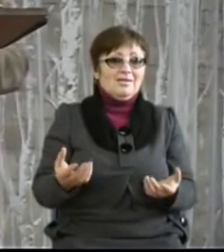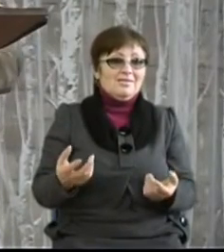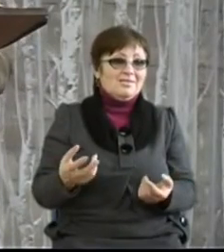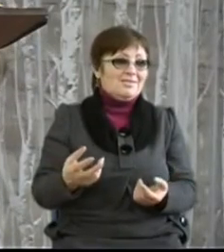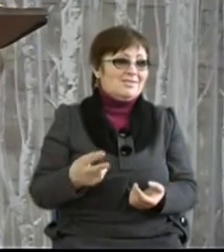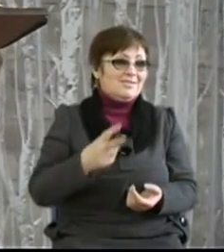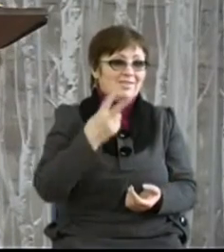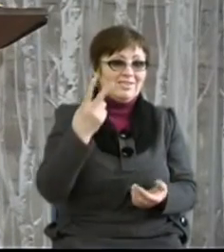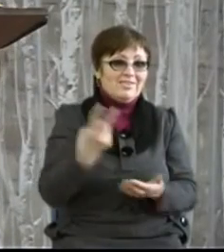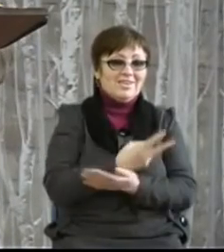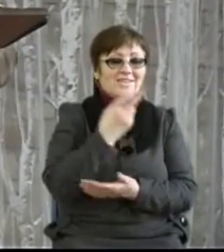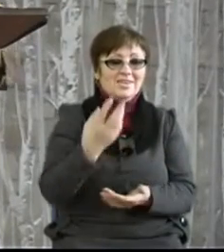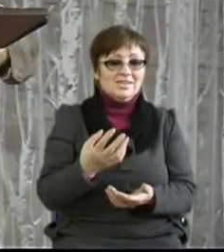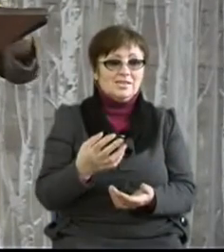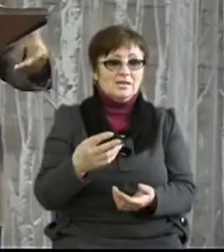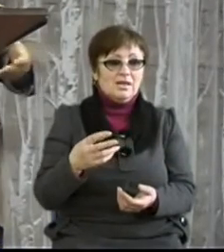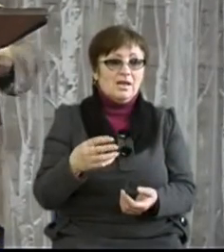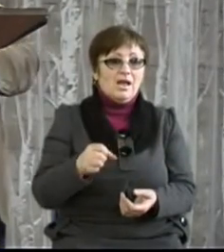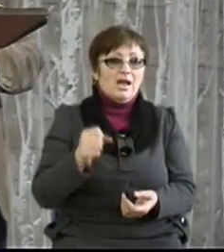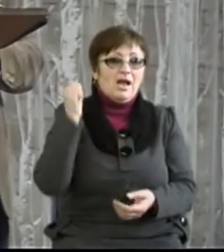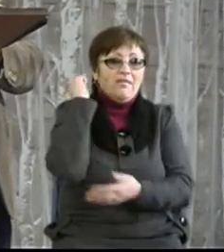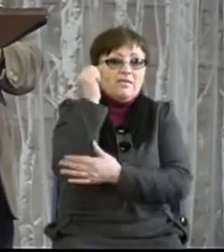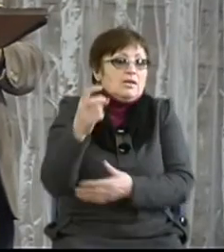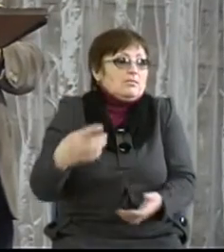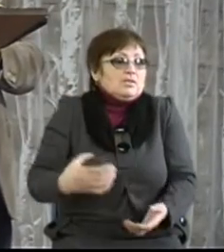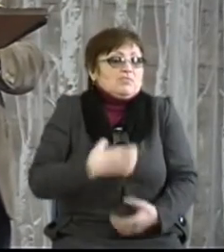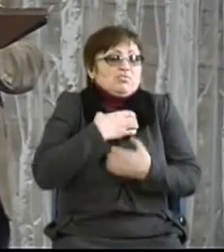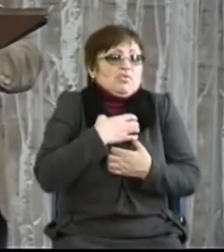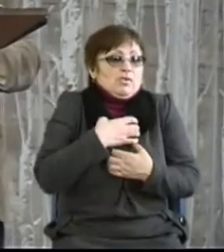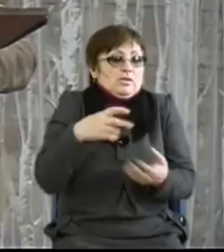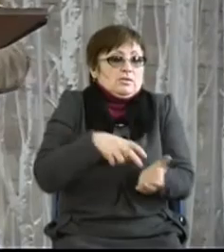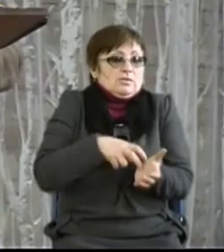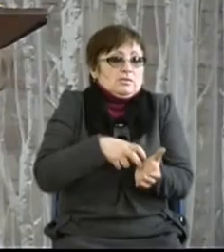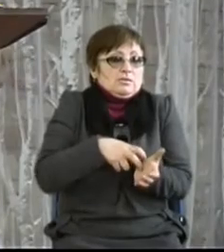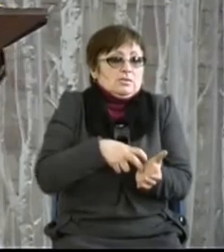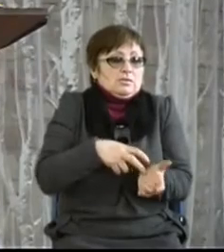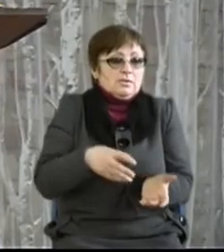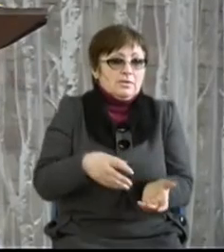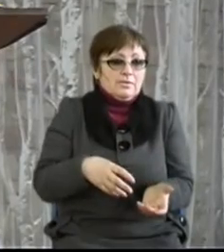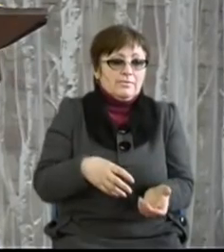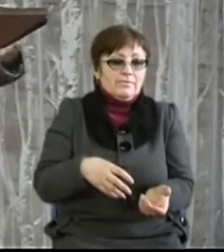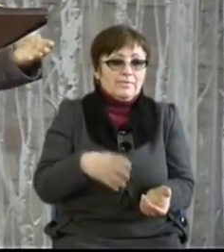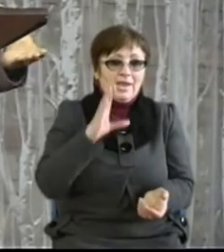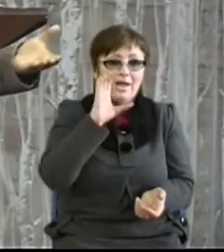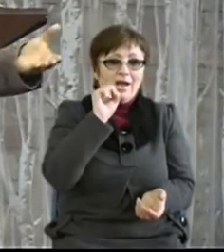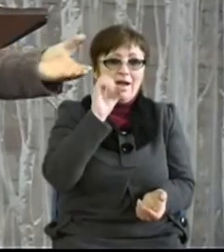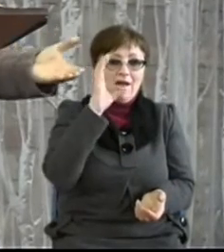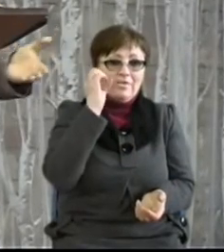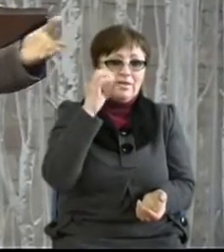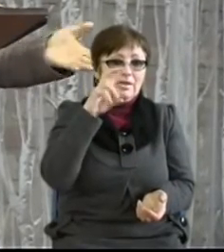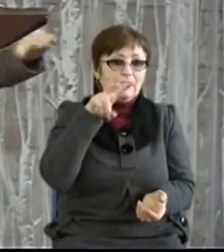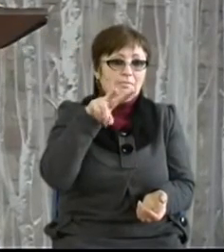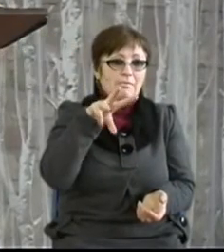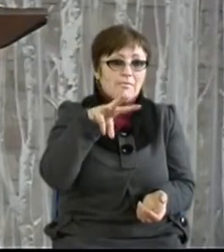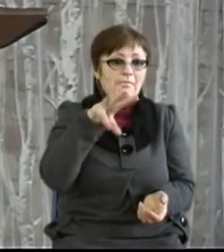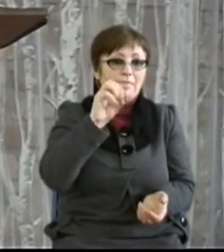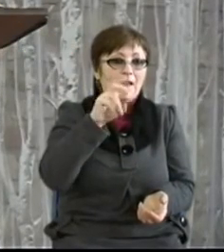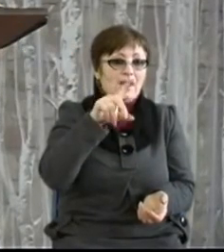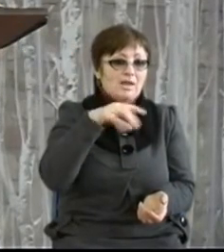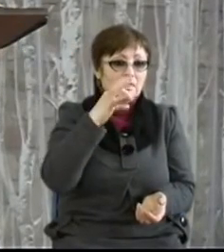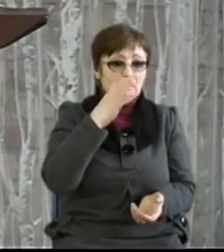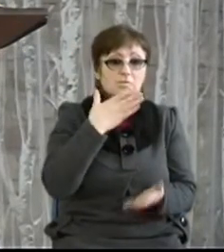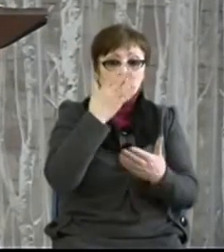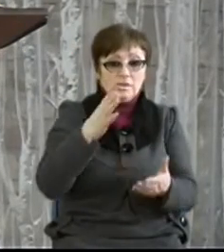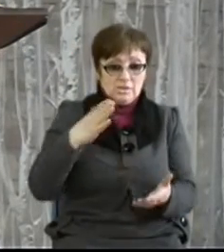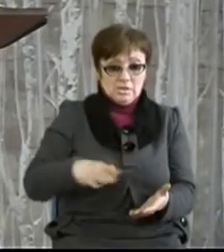в то время Авраам также убоялся, и его Авимелех тогда спросил, почему ты так сделал, сказал, что она сестра